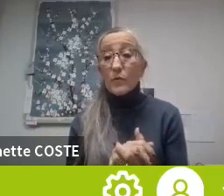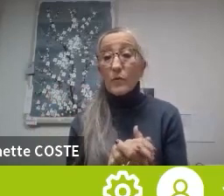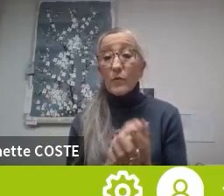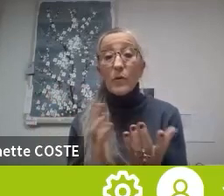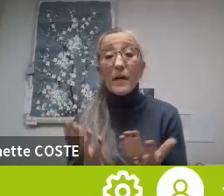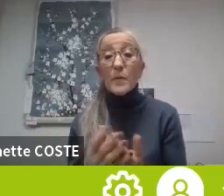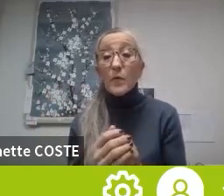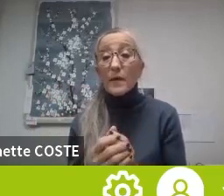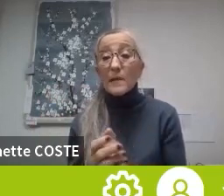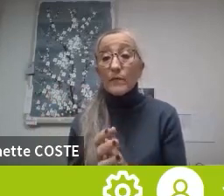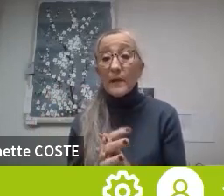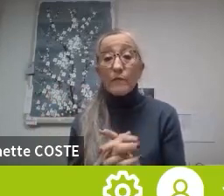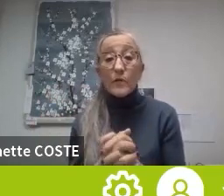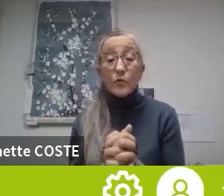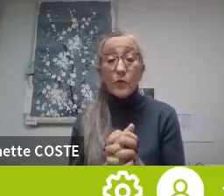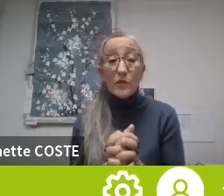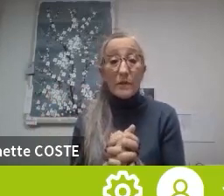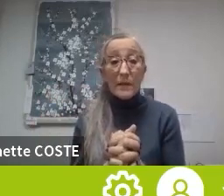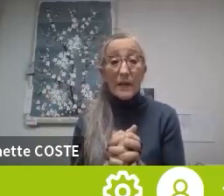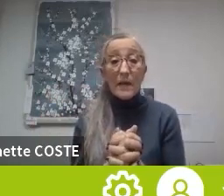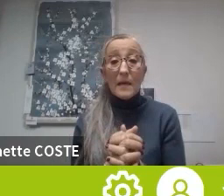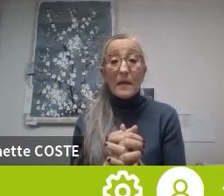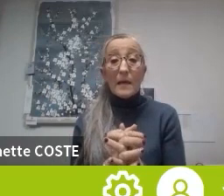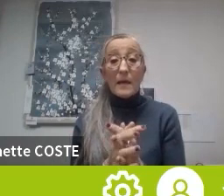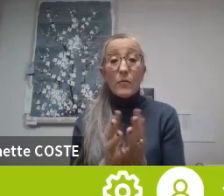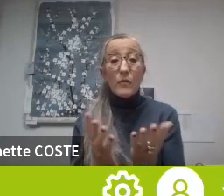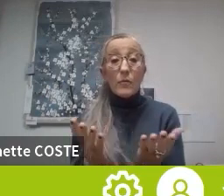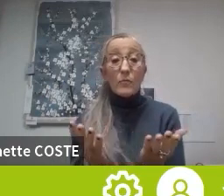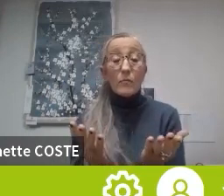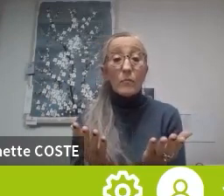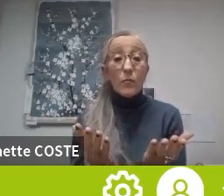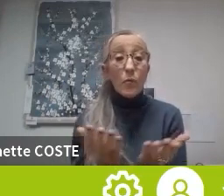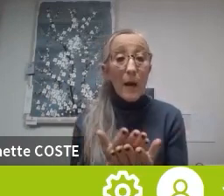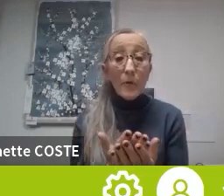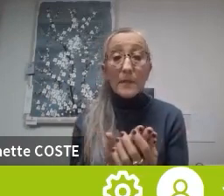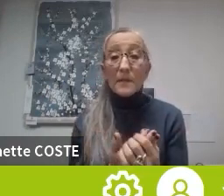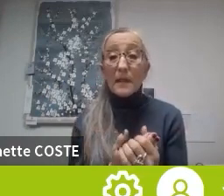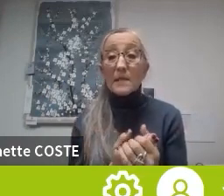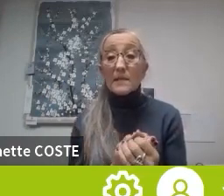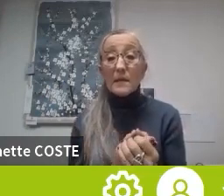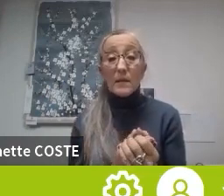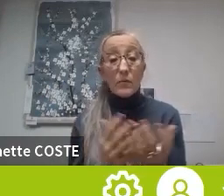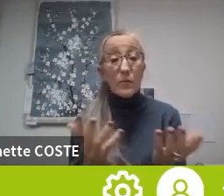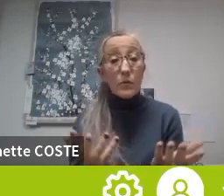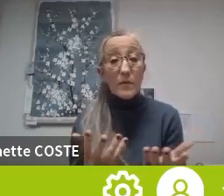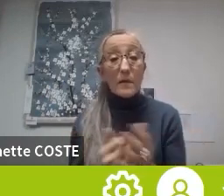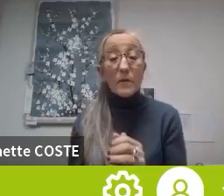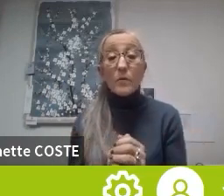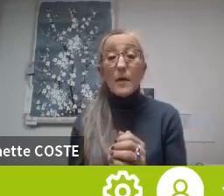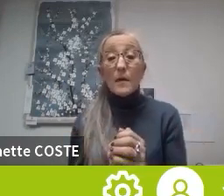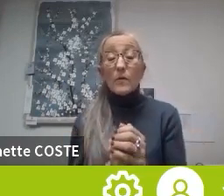basé sur l'ancrage mémoriel qui fait la force de Projet Voltaire. Et on a apporté une qualité